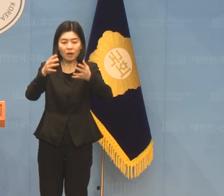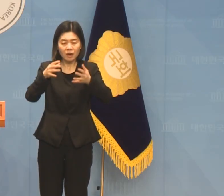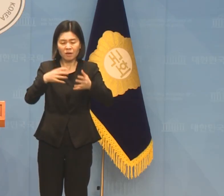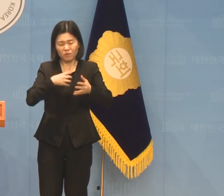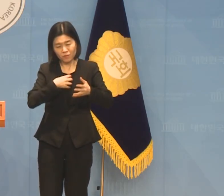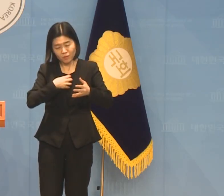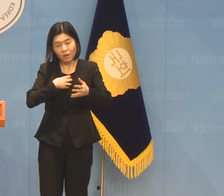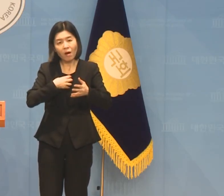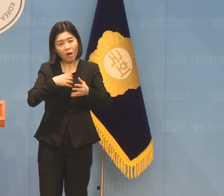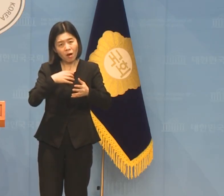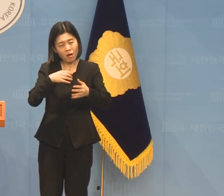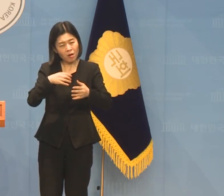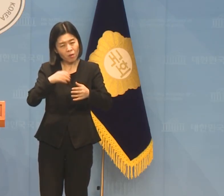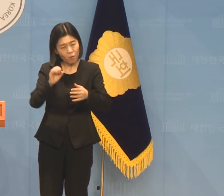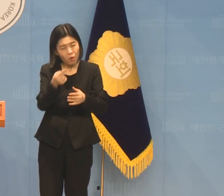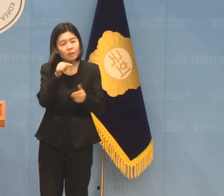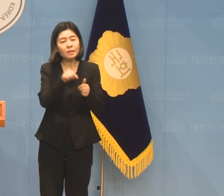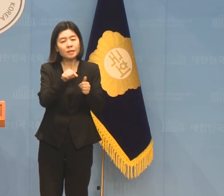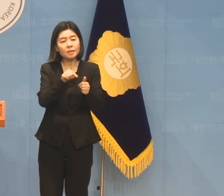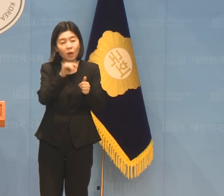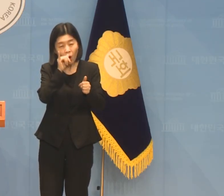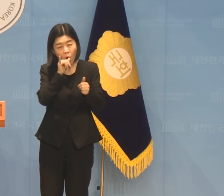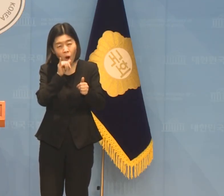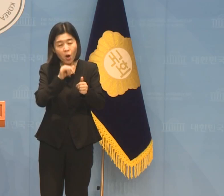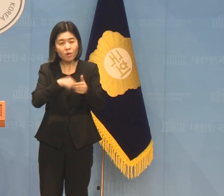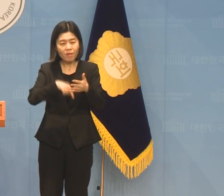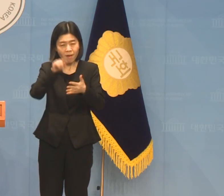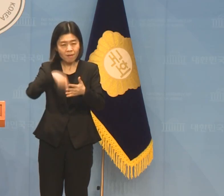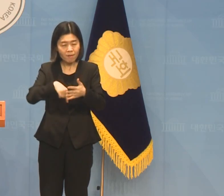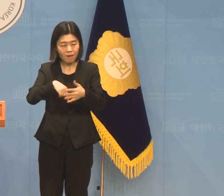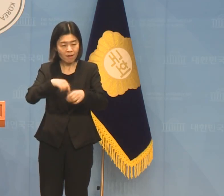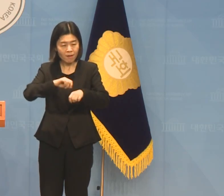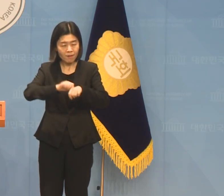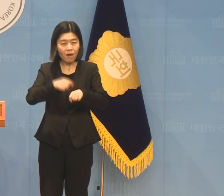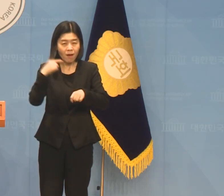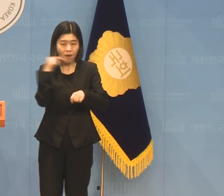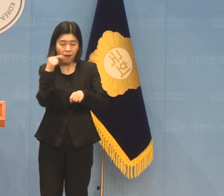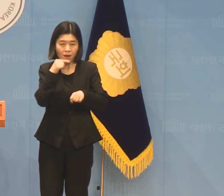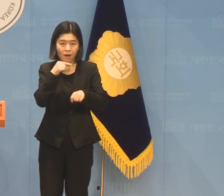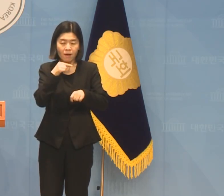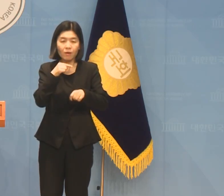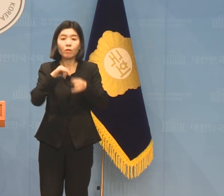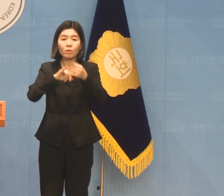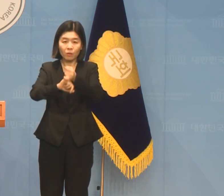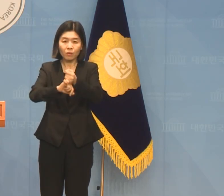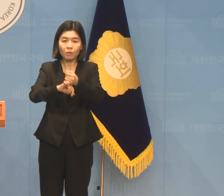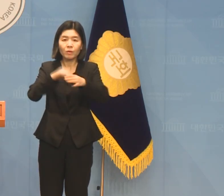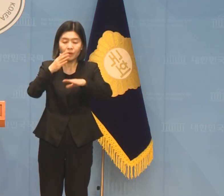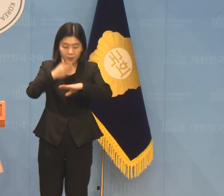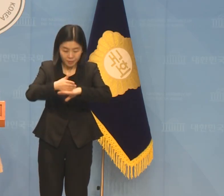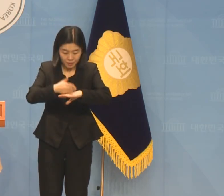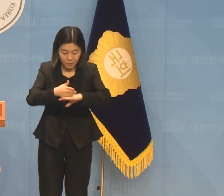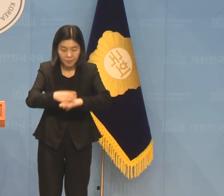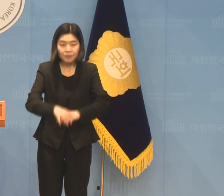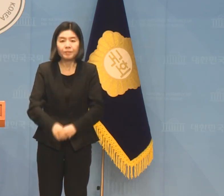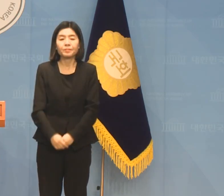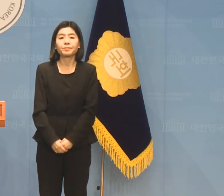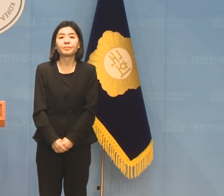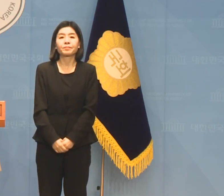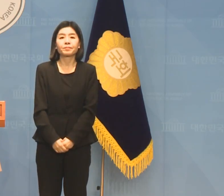위태롭게 한다면 그 대가를 혹독하게 치르게 될 것입니다. 감사합니다.